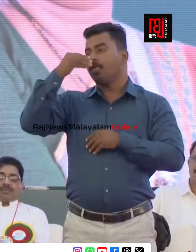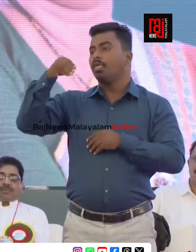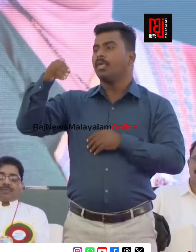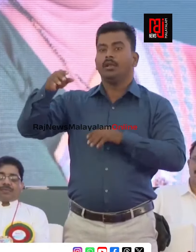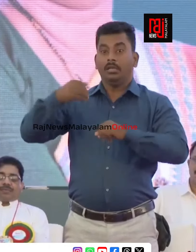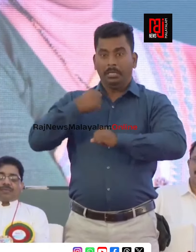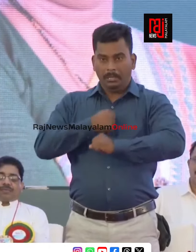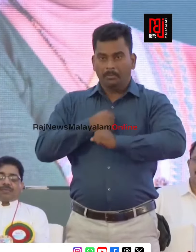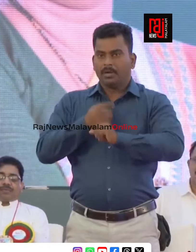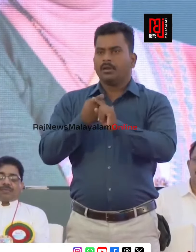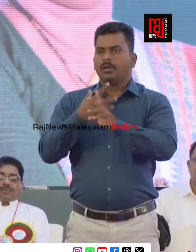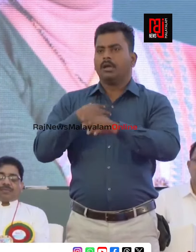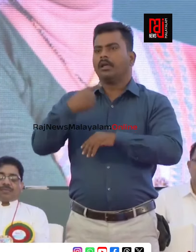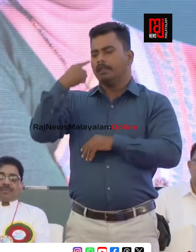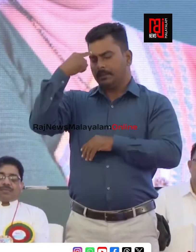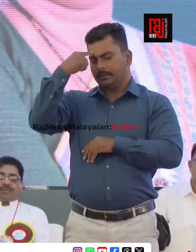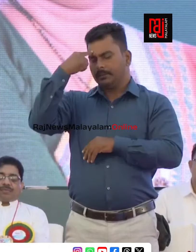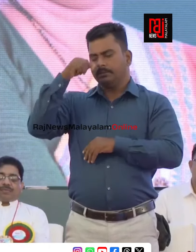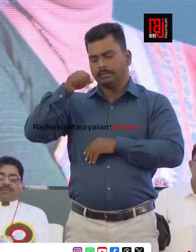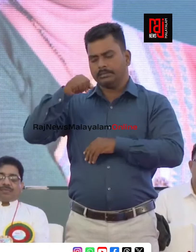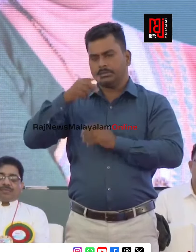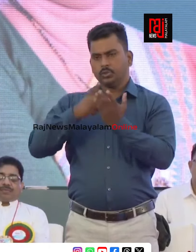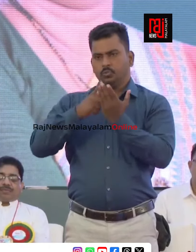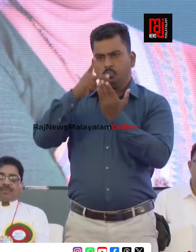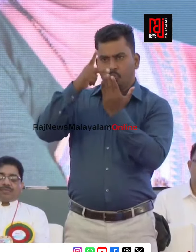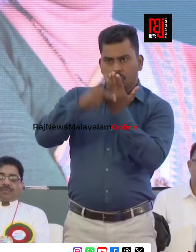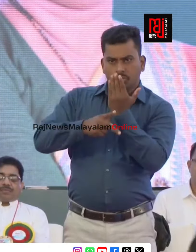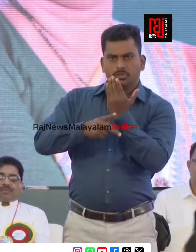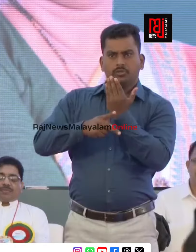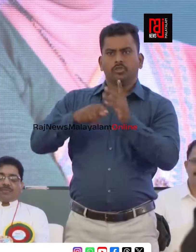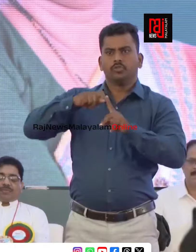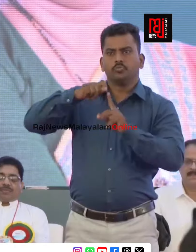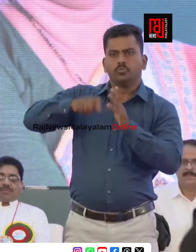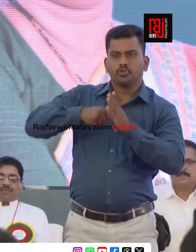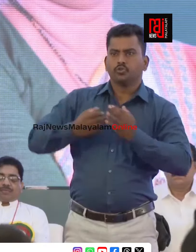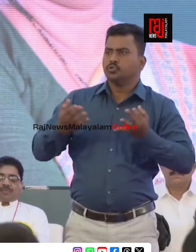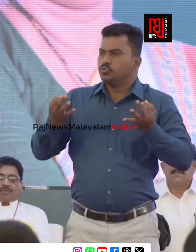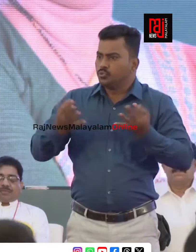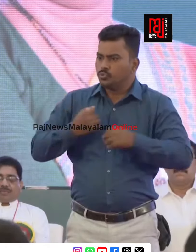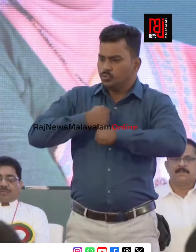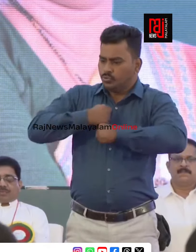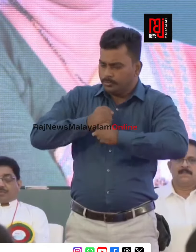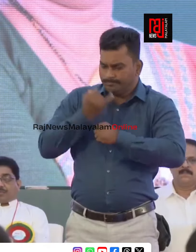ആവിഷ്കരിക്കുകയും ചെയ്യേണ്ടത്. അപ്പോൾ മാത്രമേ